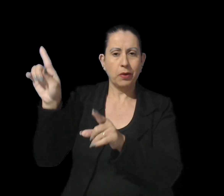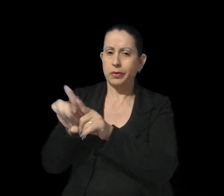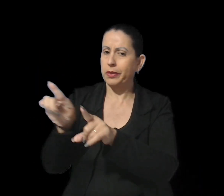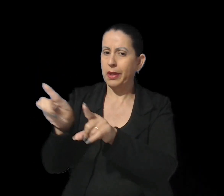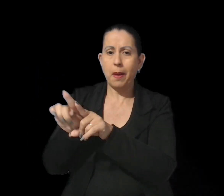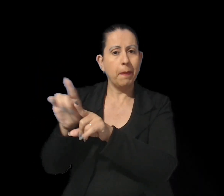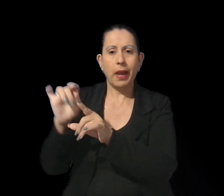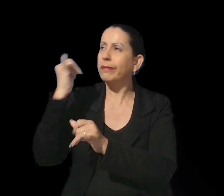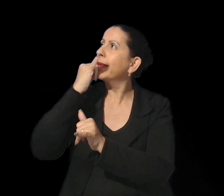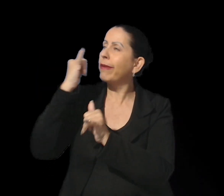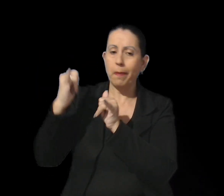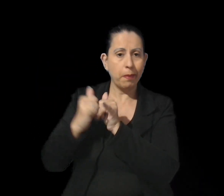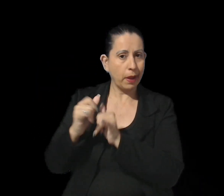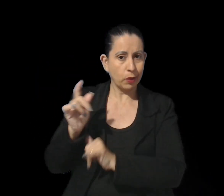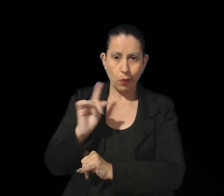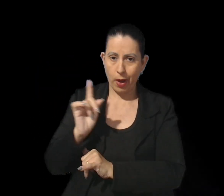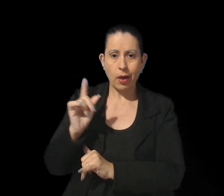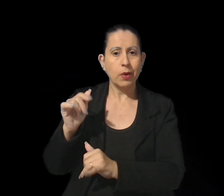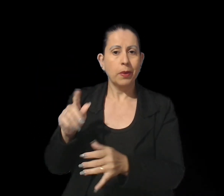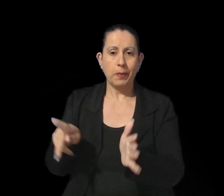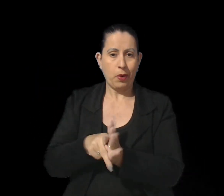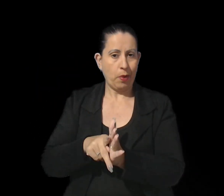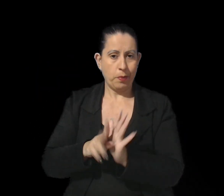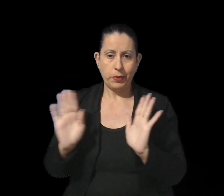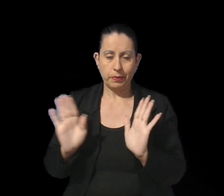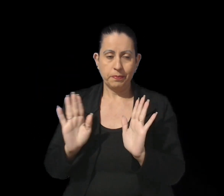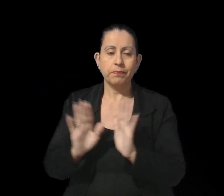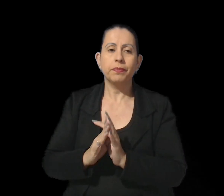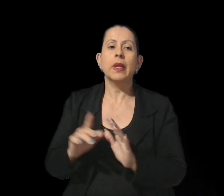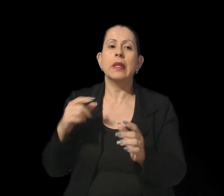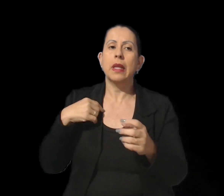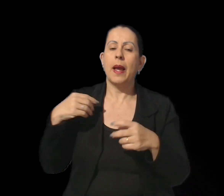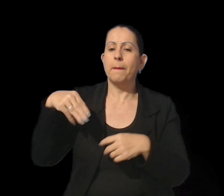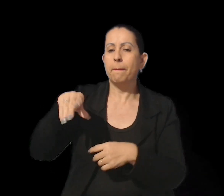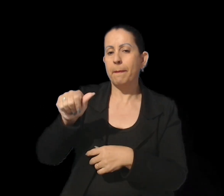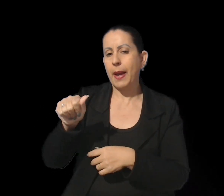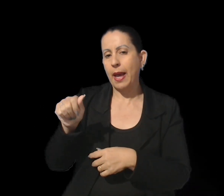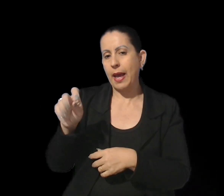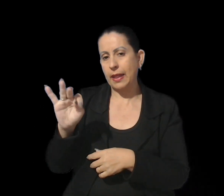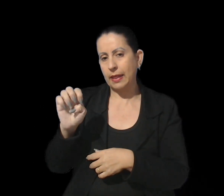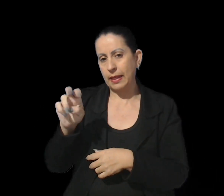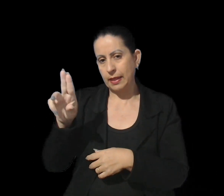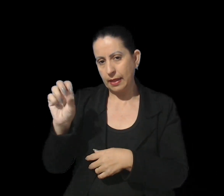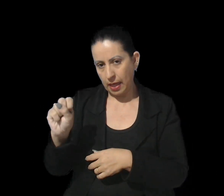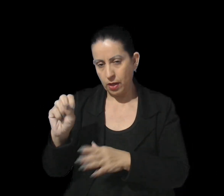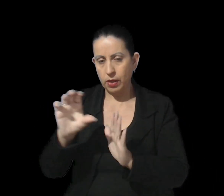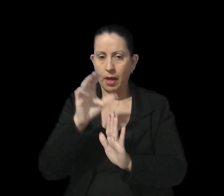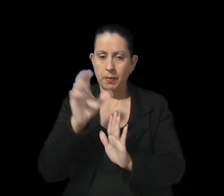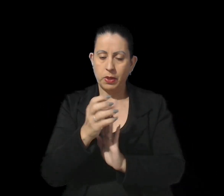vos perdoará os pecados. Está em Mateus, capítulo 6, versículo 14 e